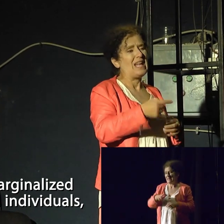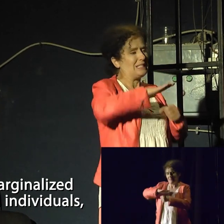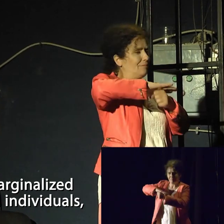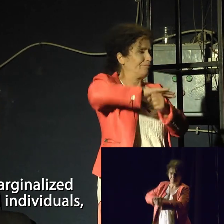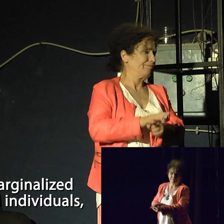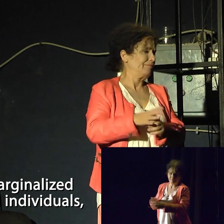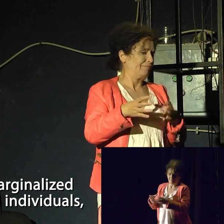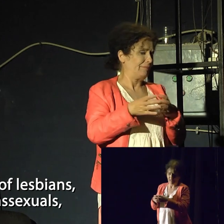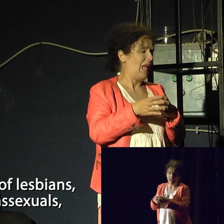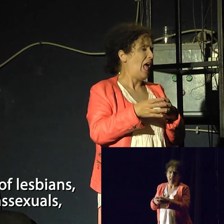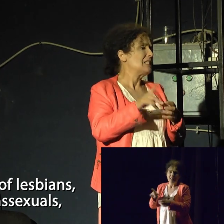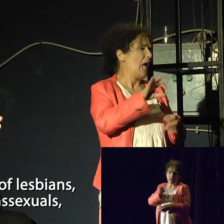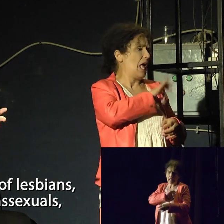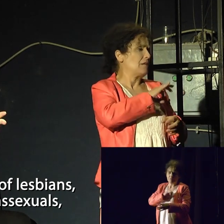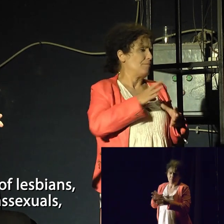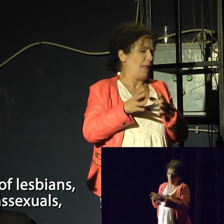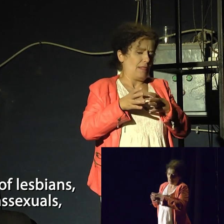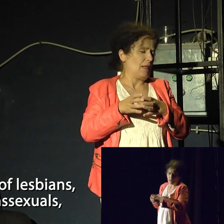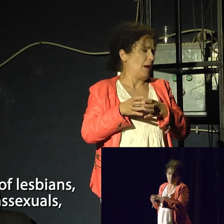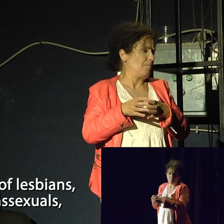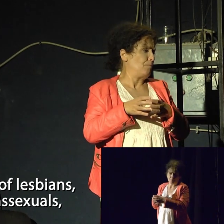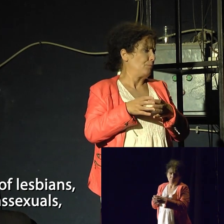маргинализираната заедница на ЛГБТ и лица, односно